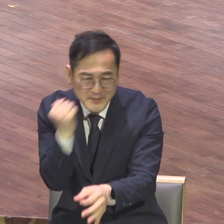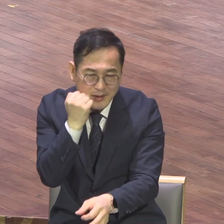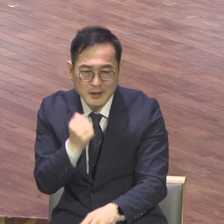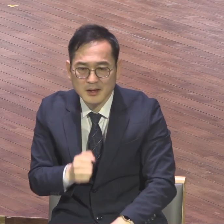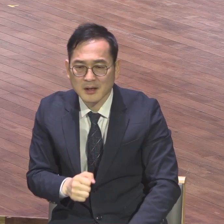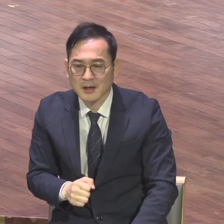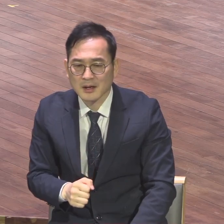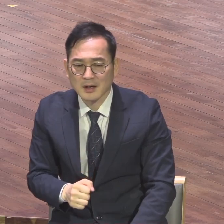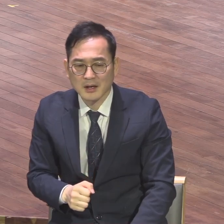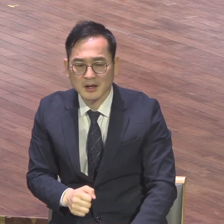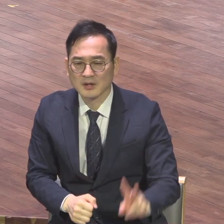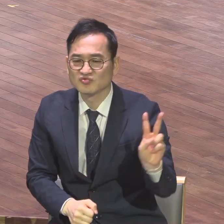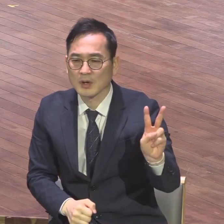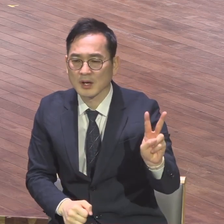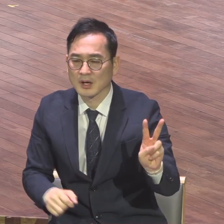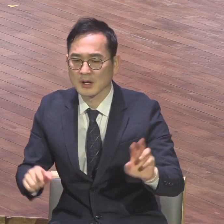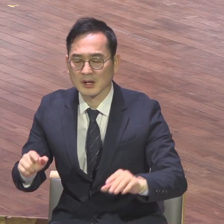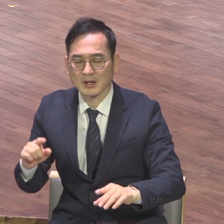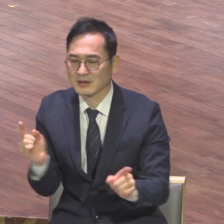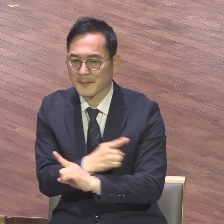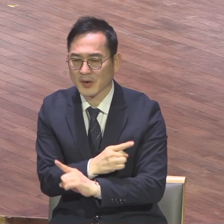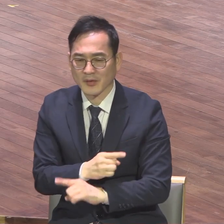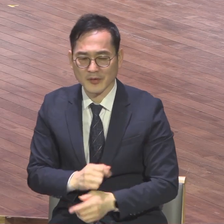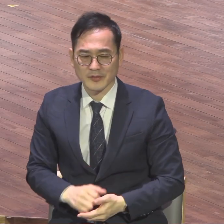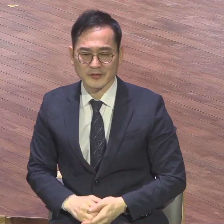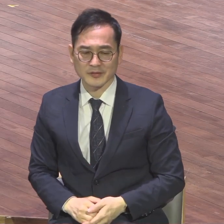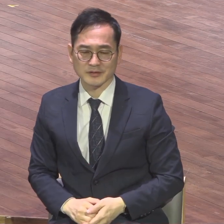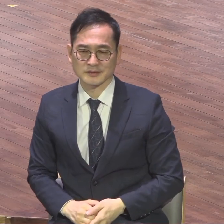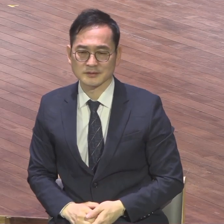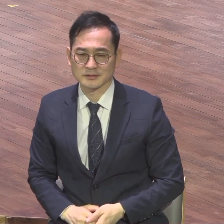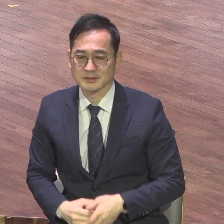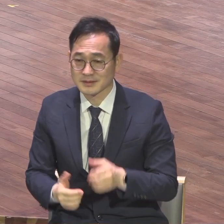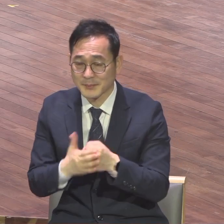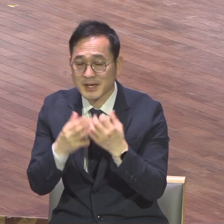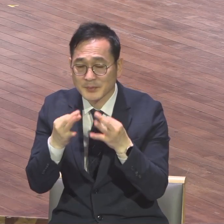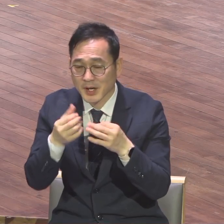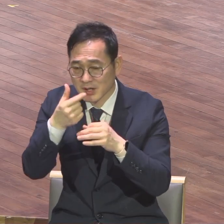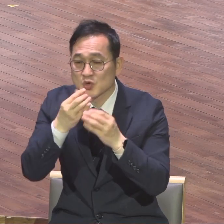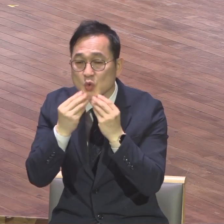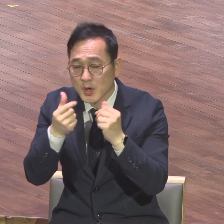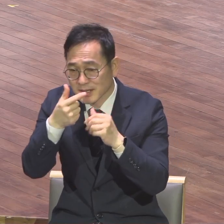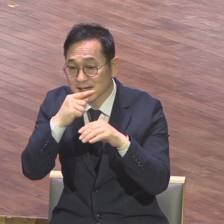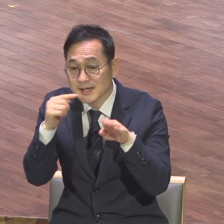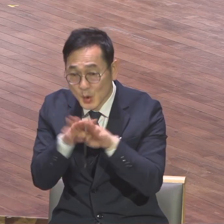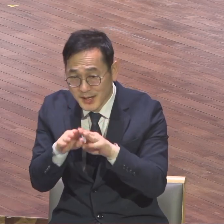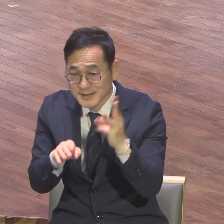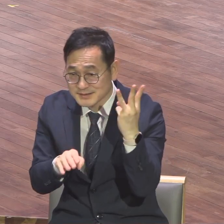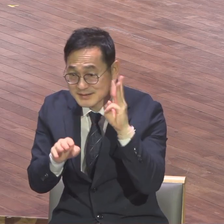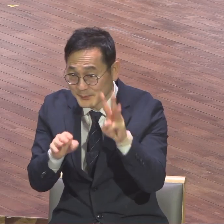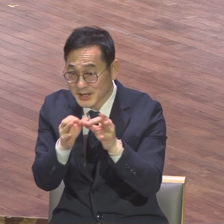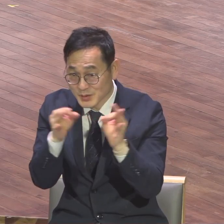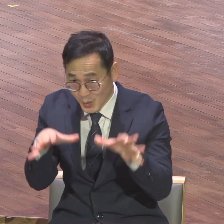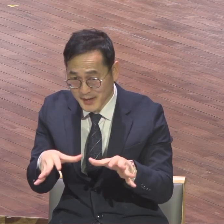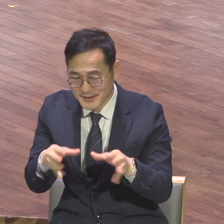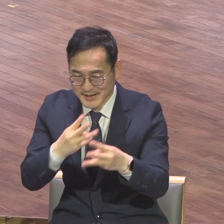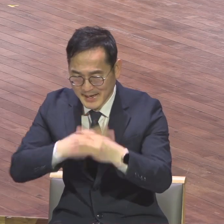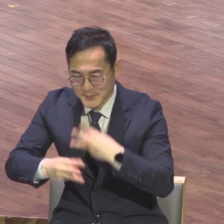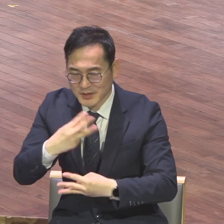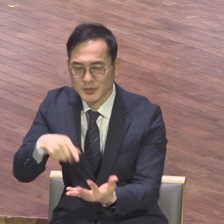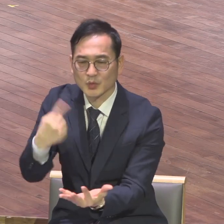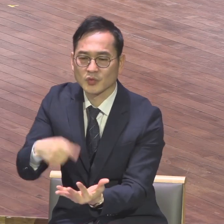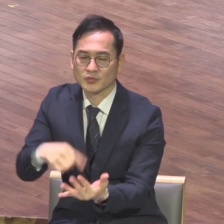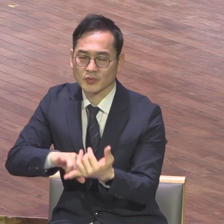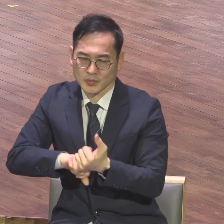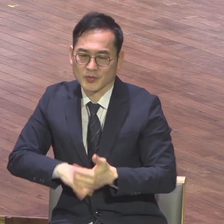그래서 금토일 시대에 활용한 렘넌트 운동이 아주 중요합니다. 오직의 유월절